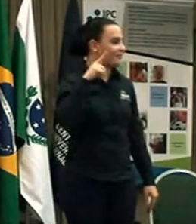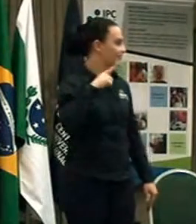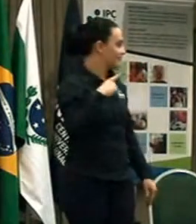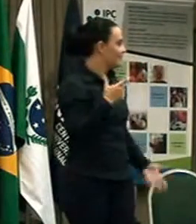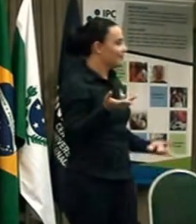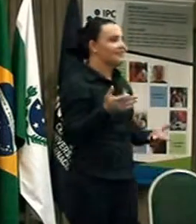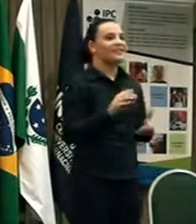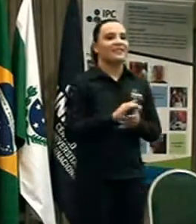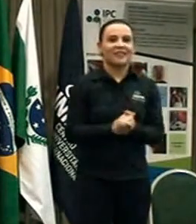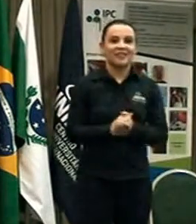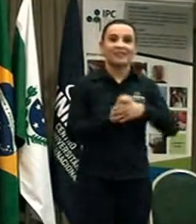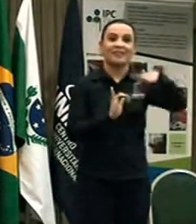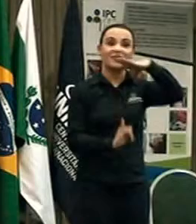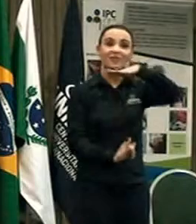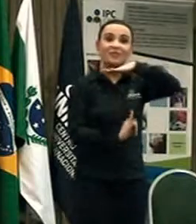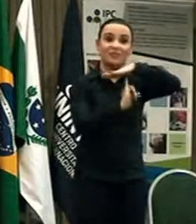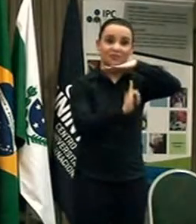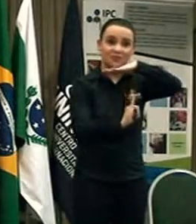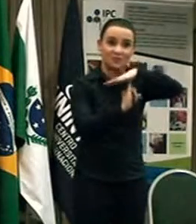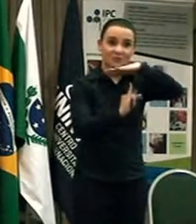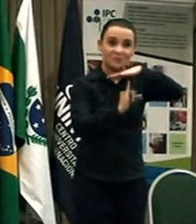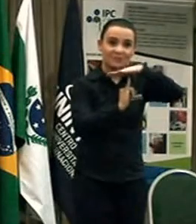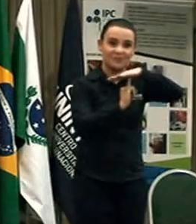grande instituição que sempre promove